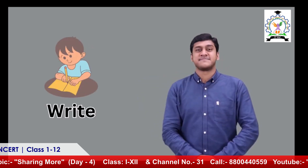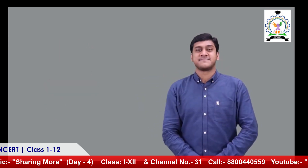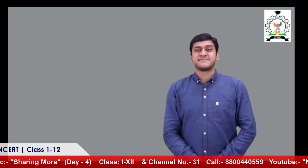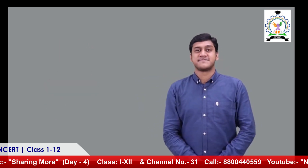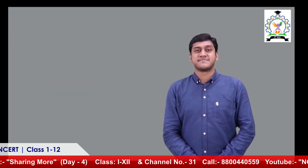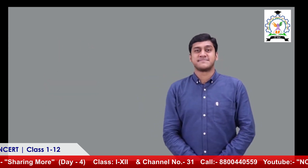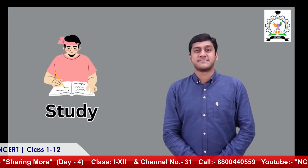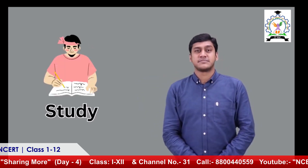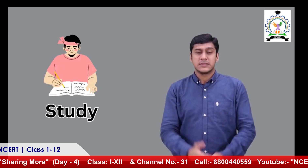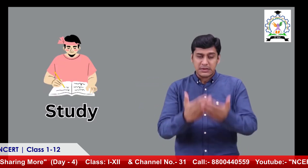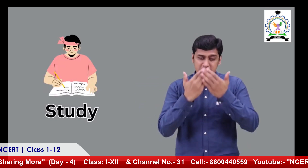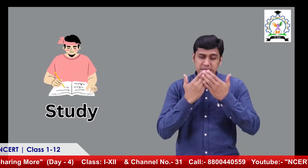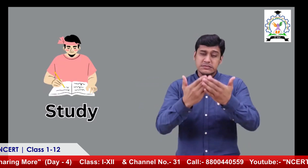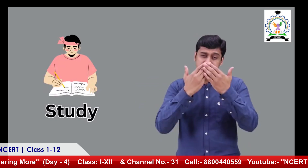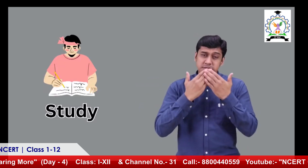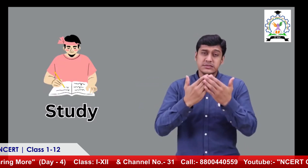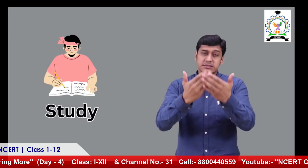लिखना,